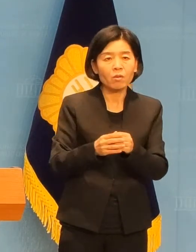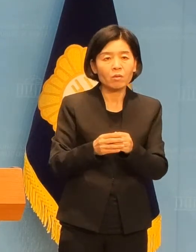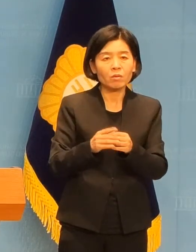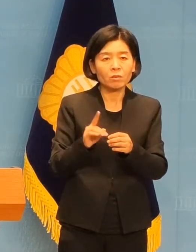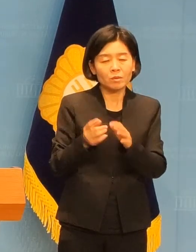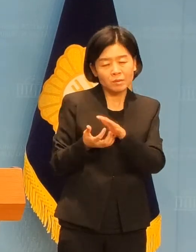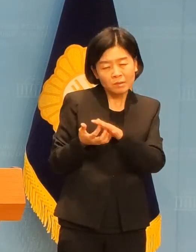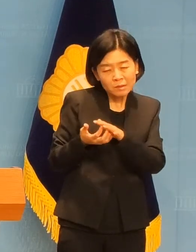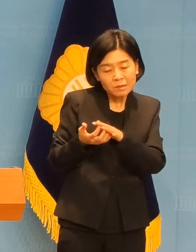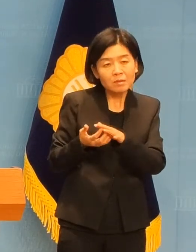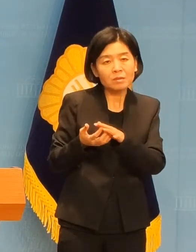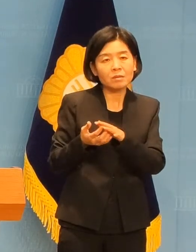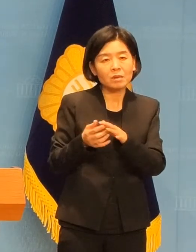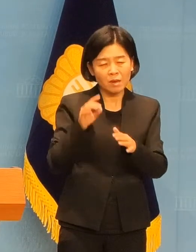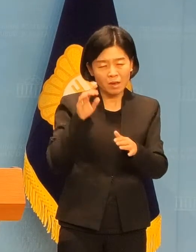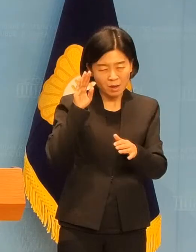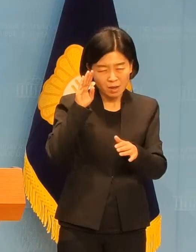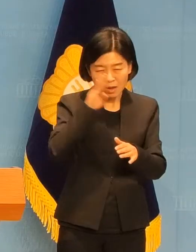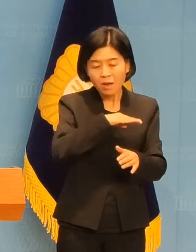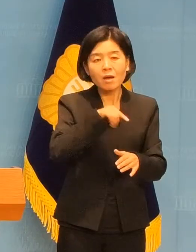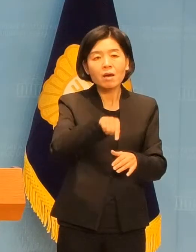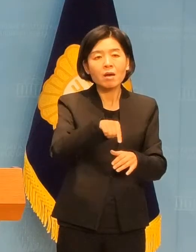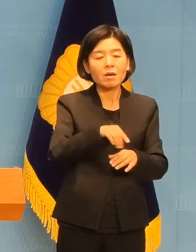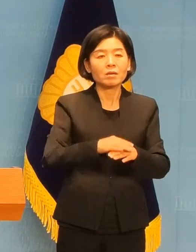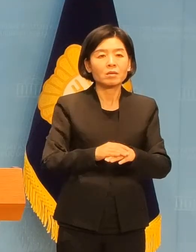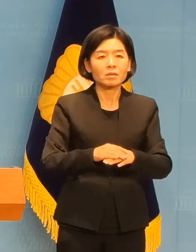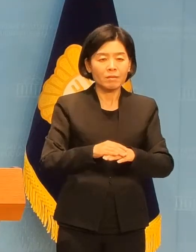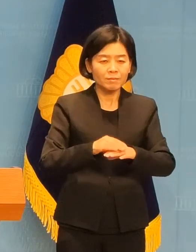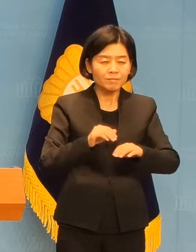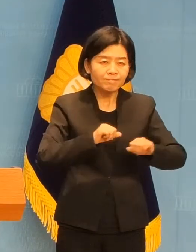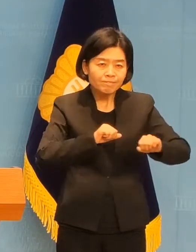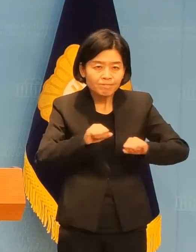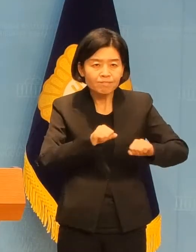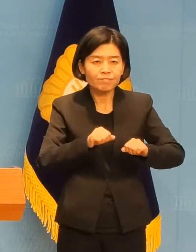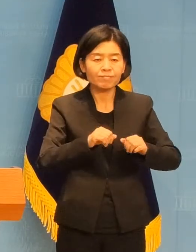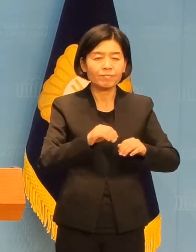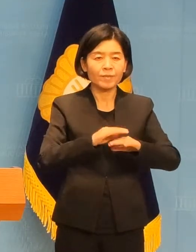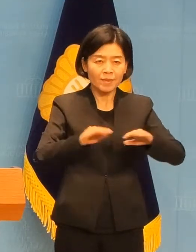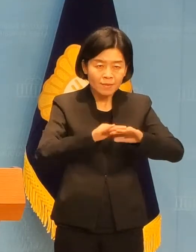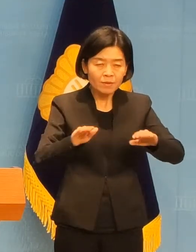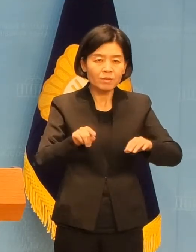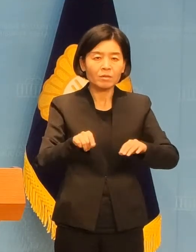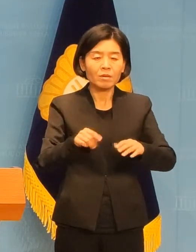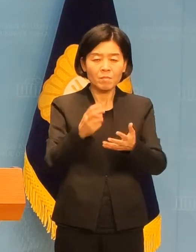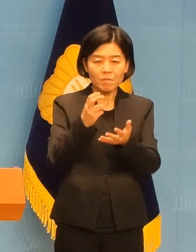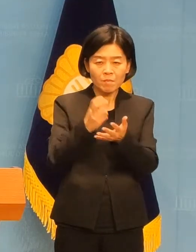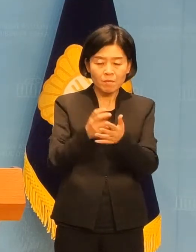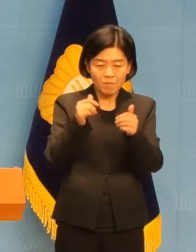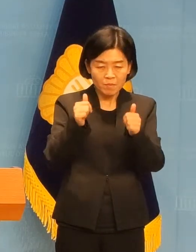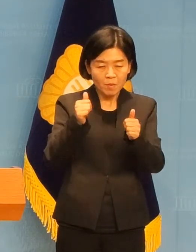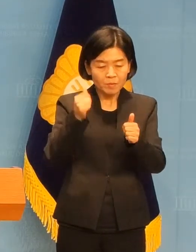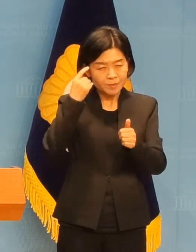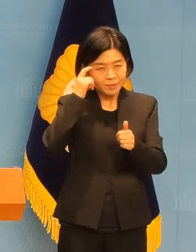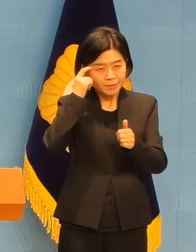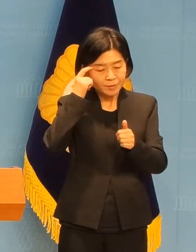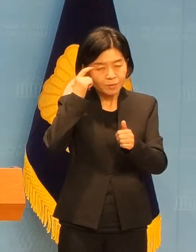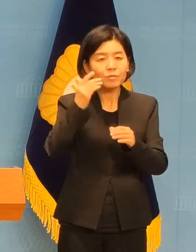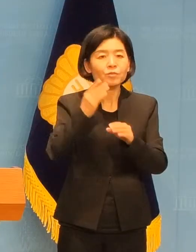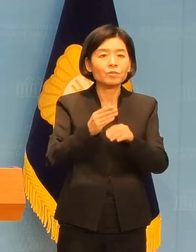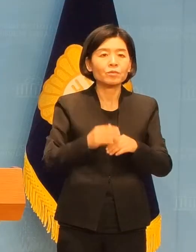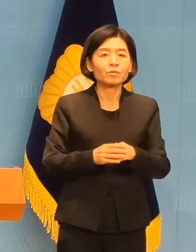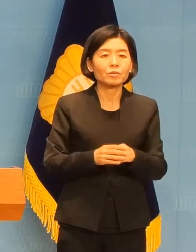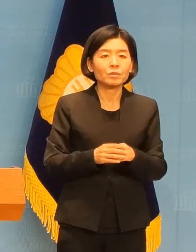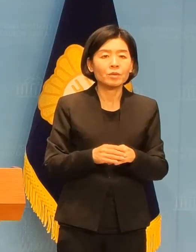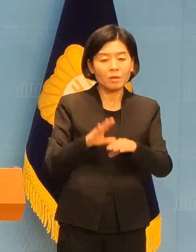교묘하고 악랄해지고 있습니다. 이들에 대한 조치뿐만 아니라 적극적인 법률 대응도 검토하겠습니다. 방송